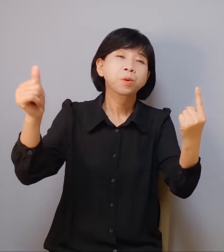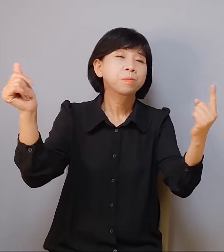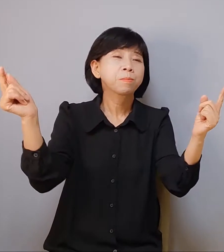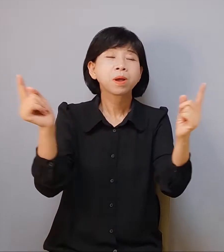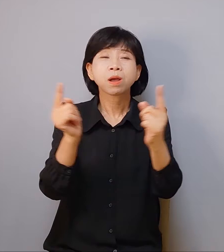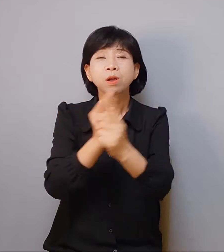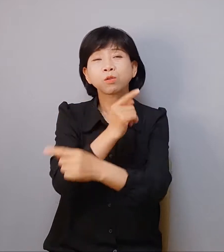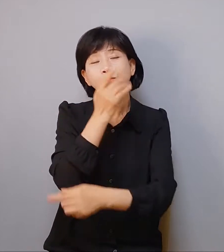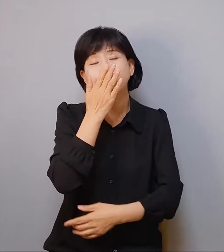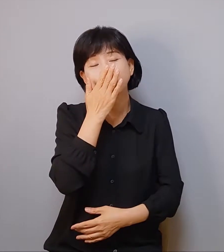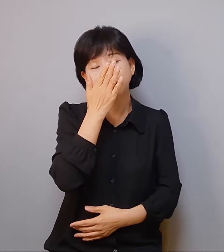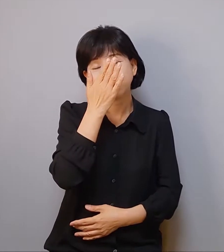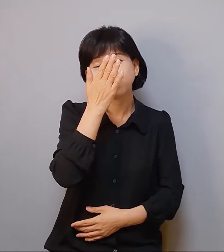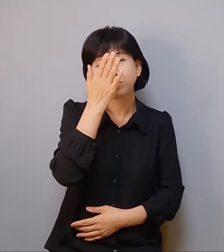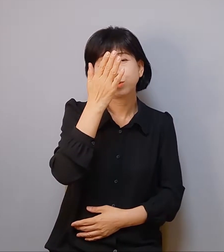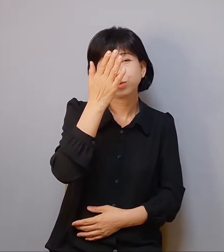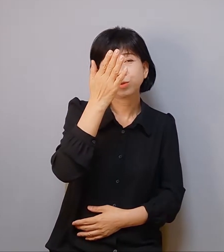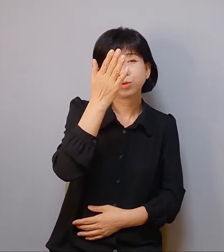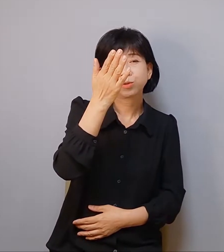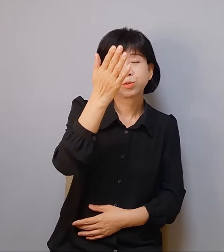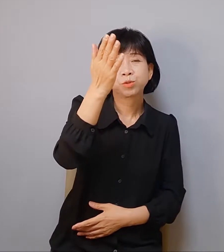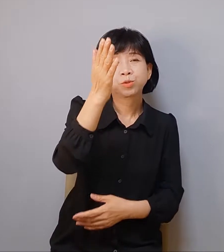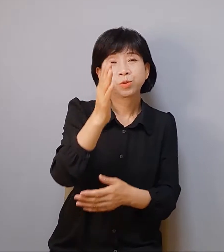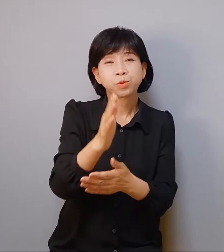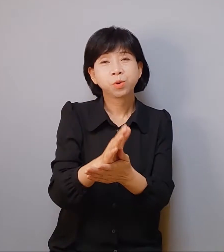누구와도 바꿀 수